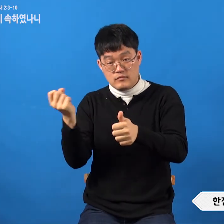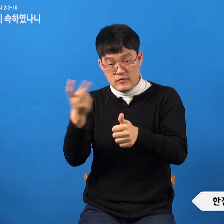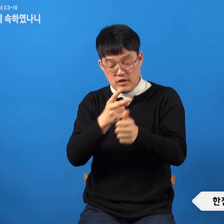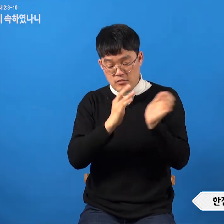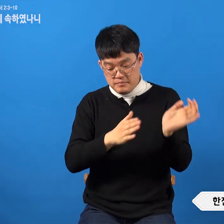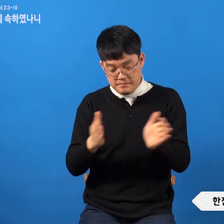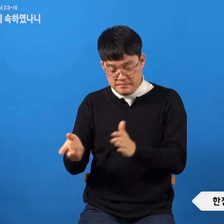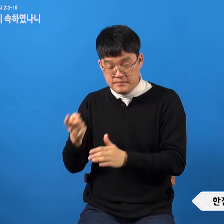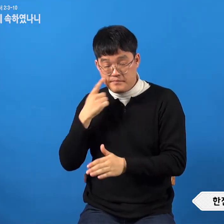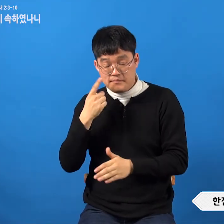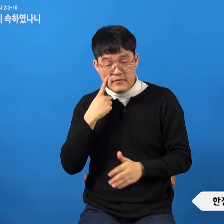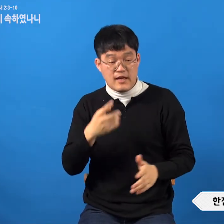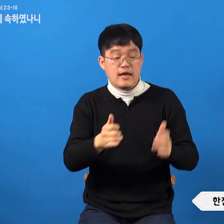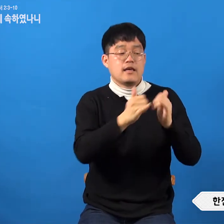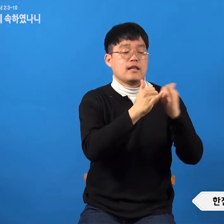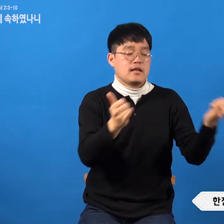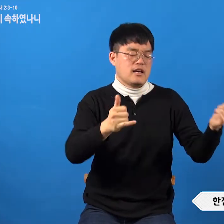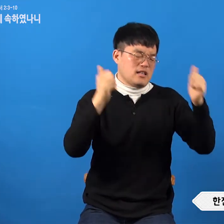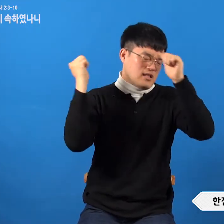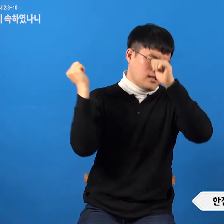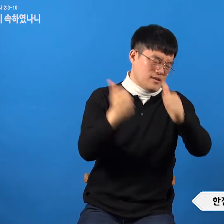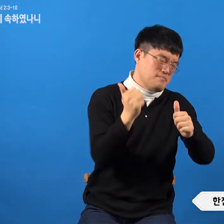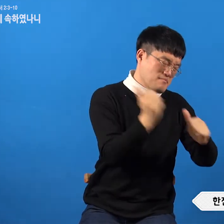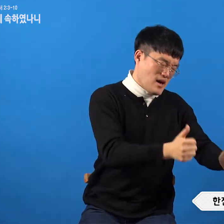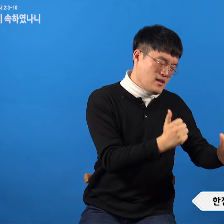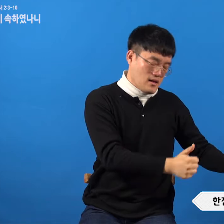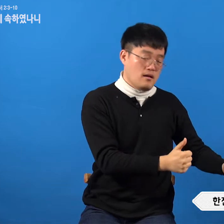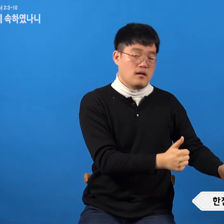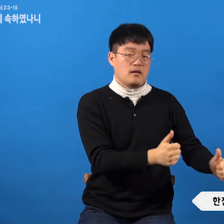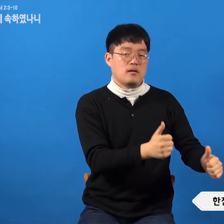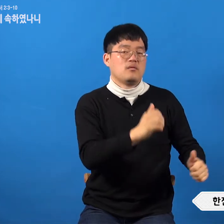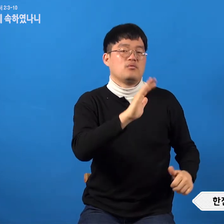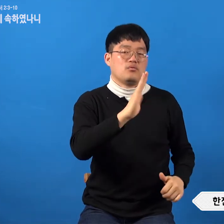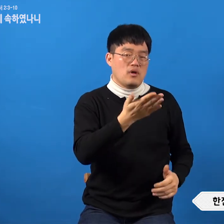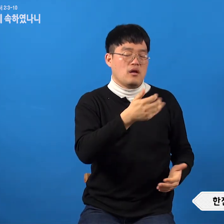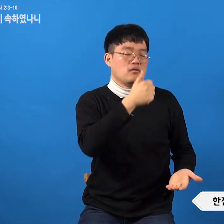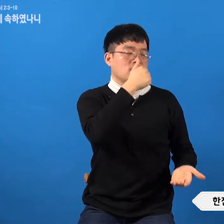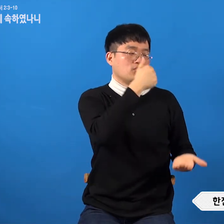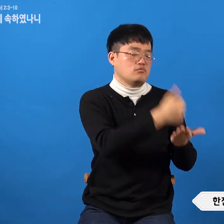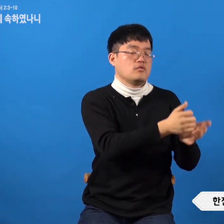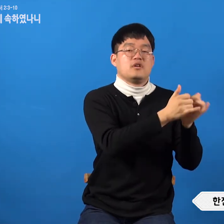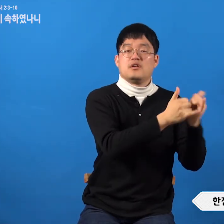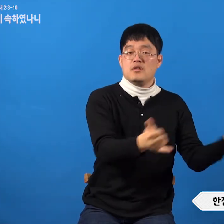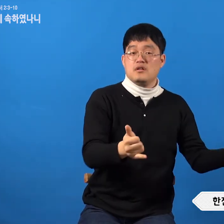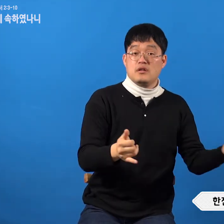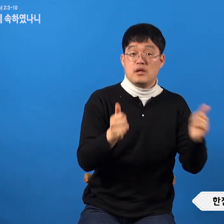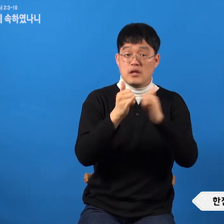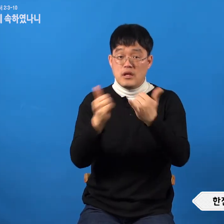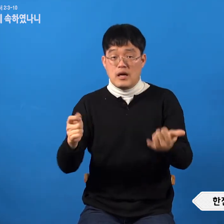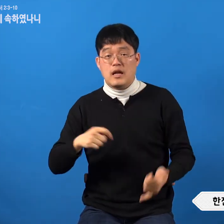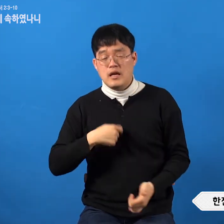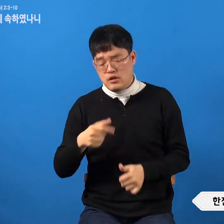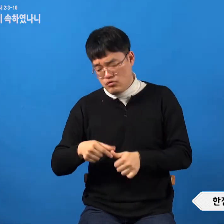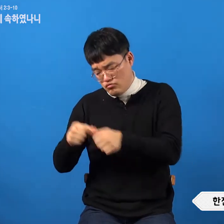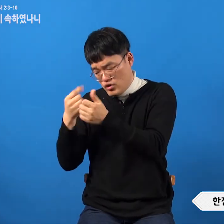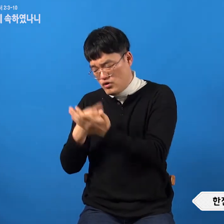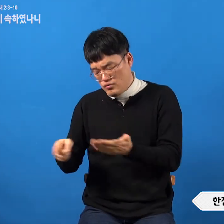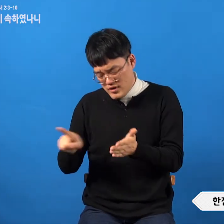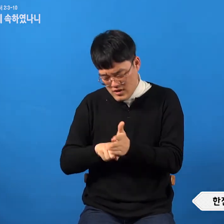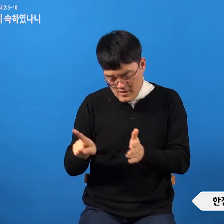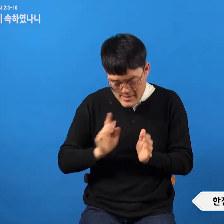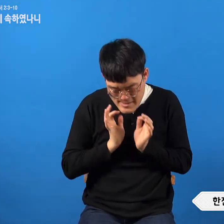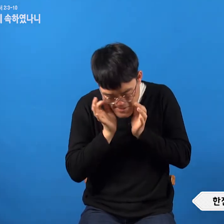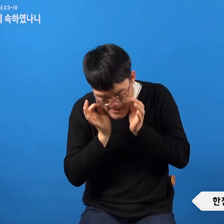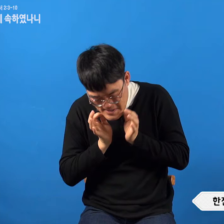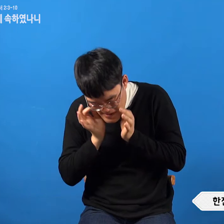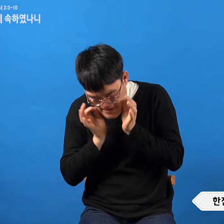해볼까요? 인간은 심판을 피할 수 없는 죄인이다. 인간은 자기의 구원을 위해서 어떤